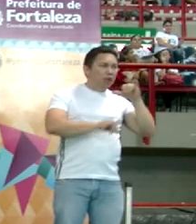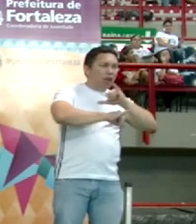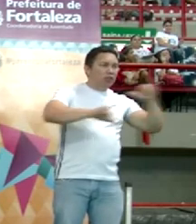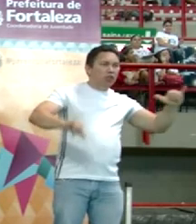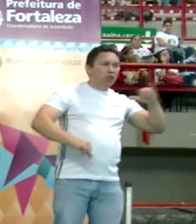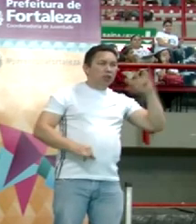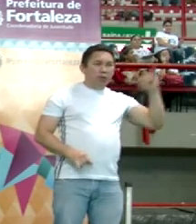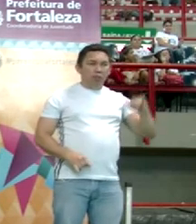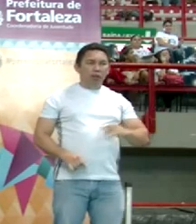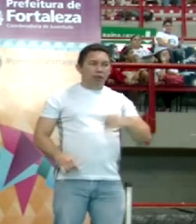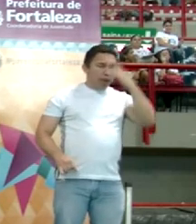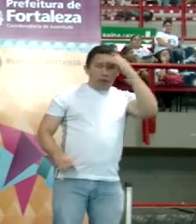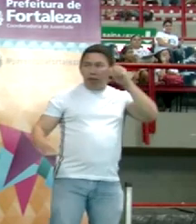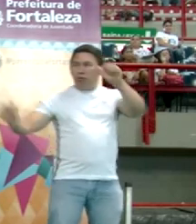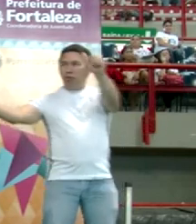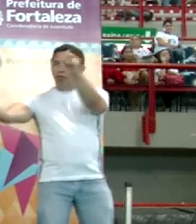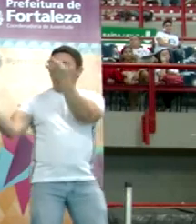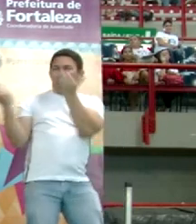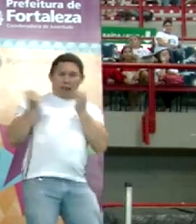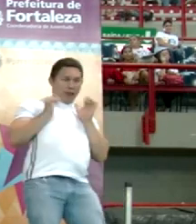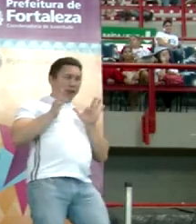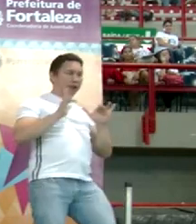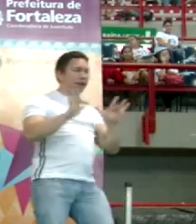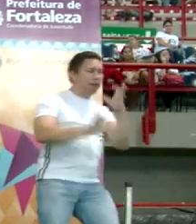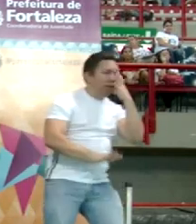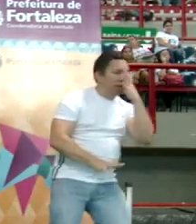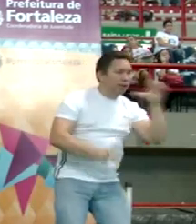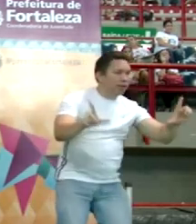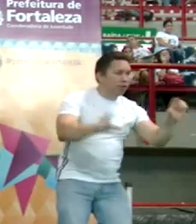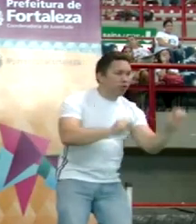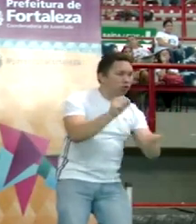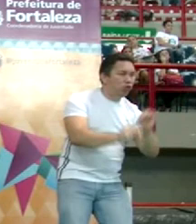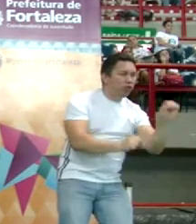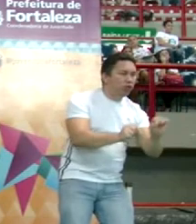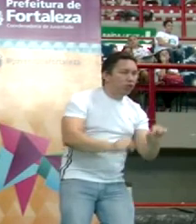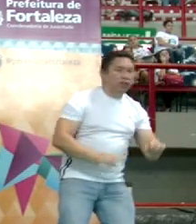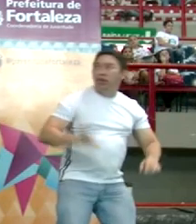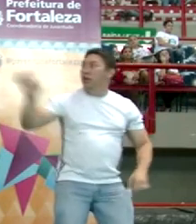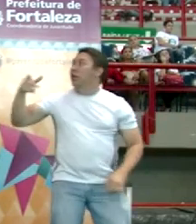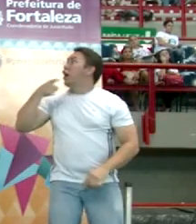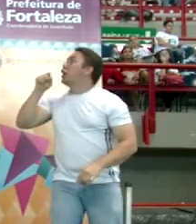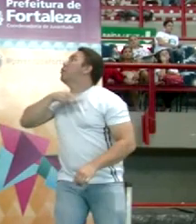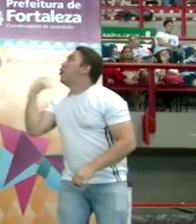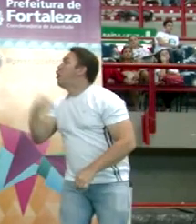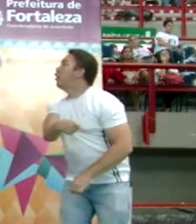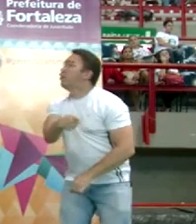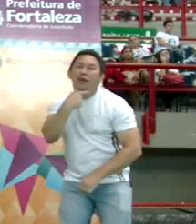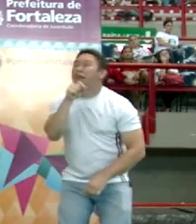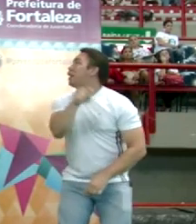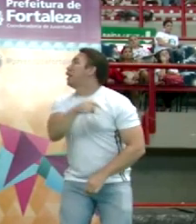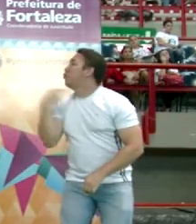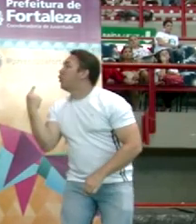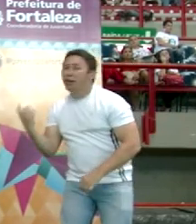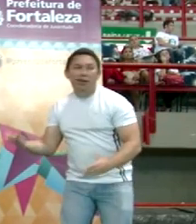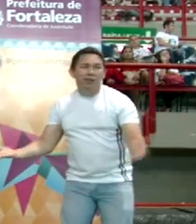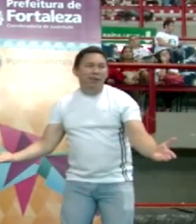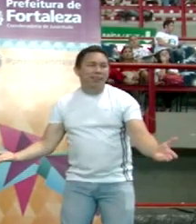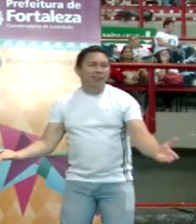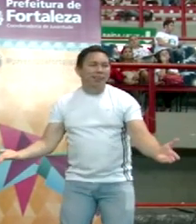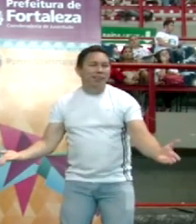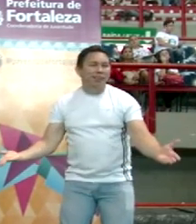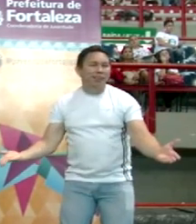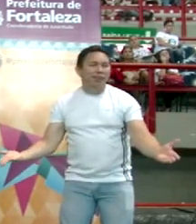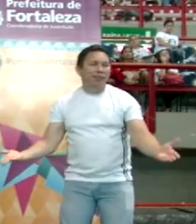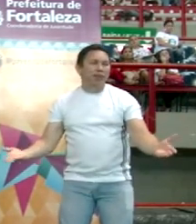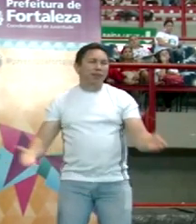Aí todo mundo vem pra sala. Tem gente que já chega perguntando, quem foi que morreu? Não é assim